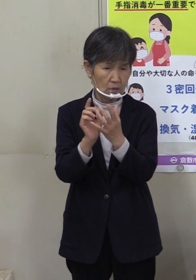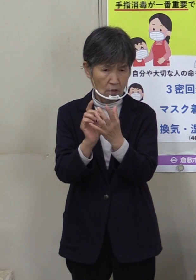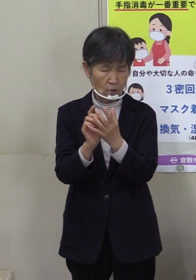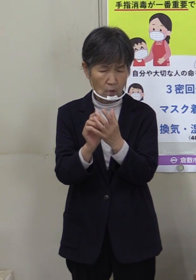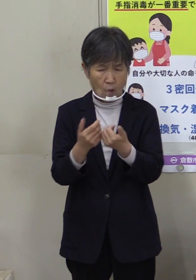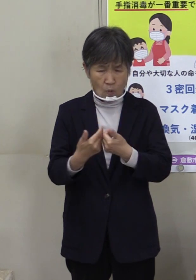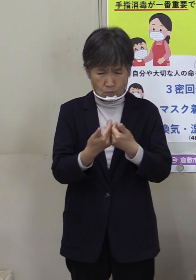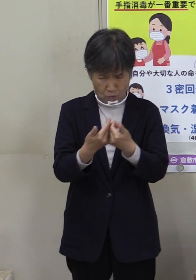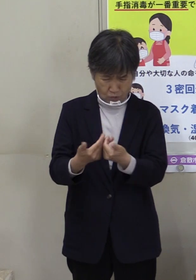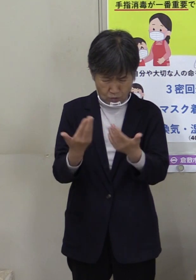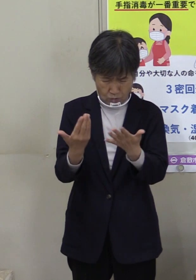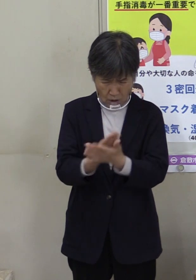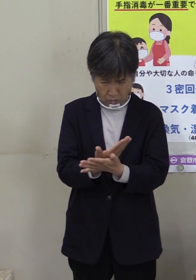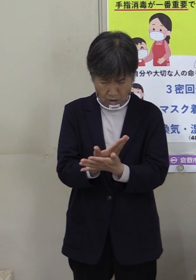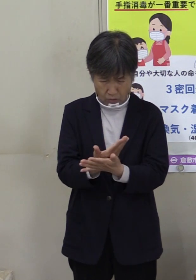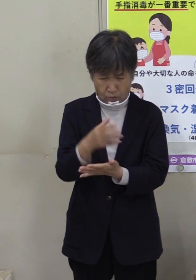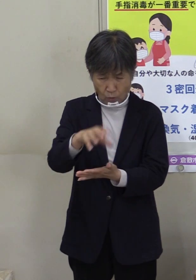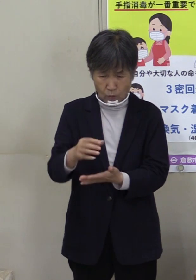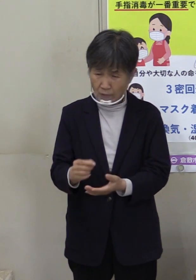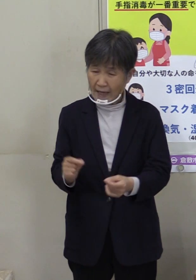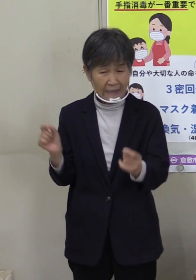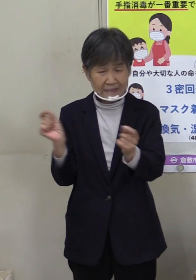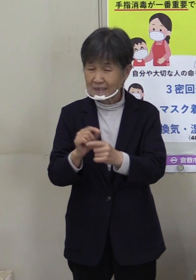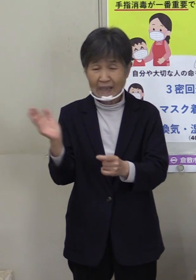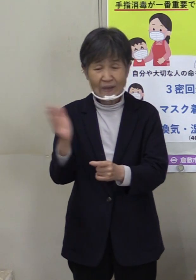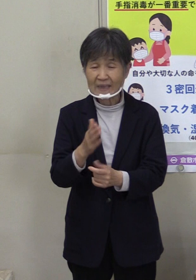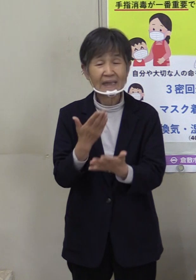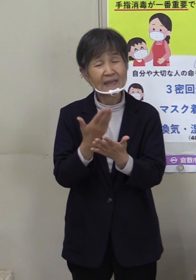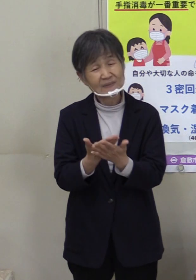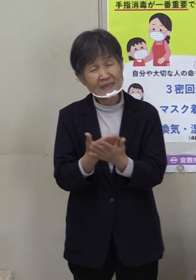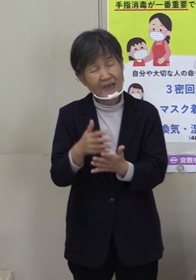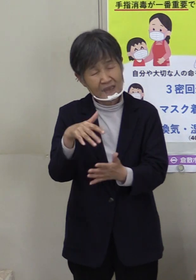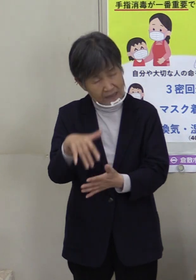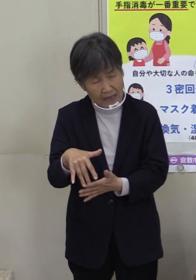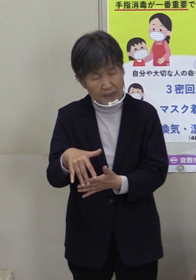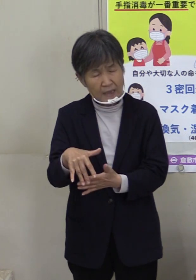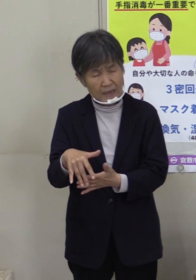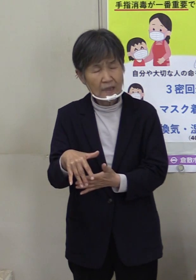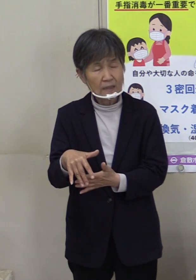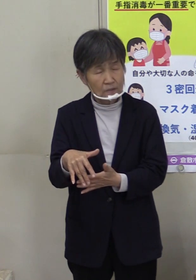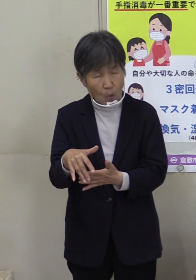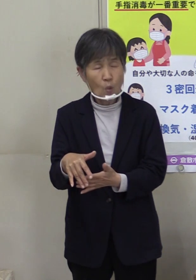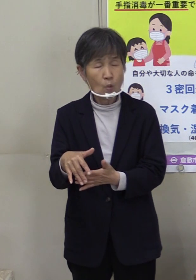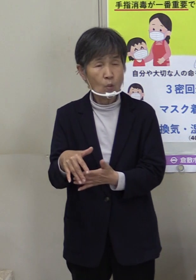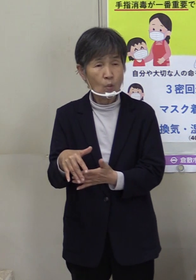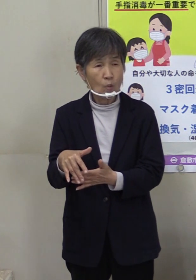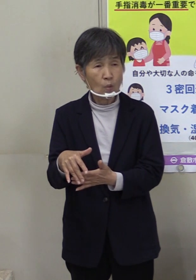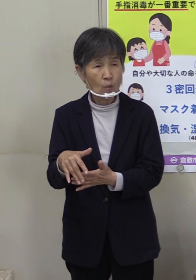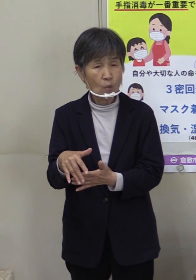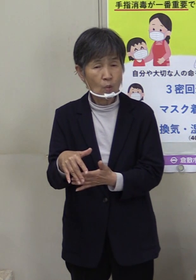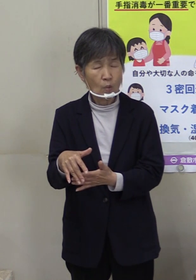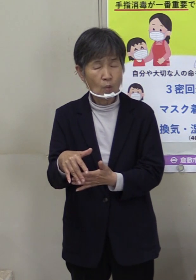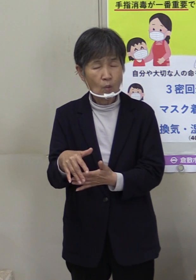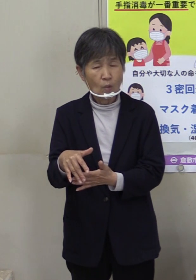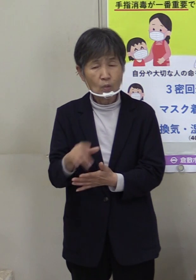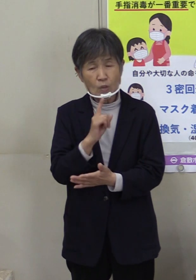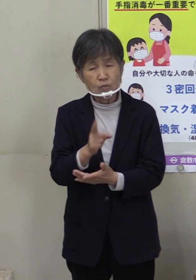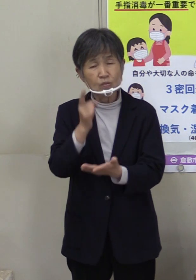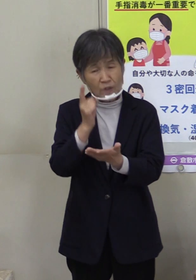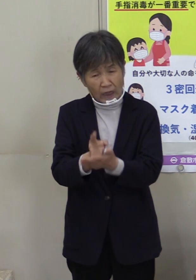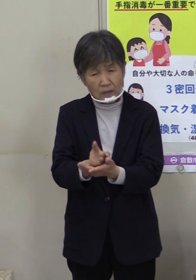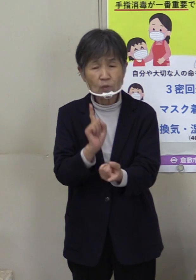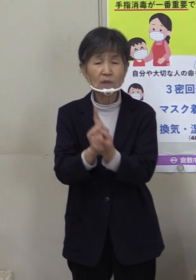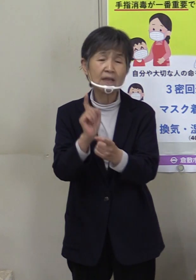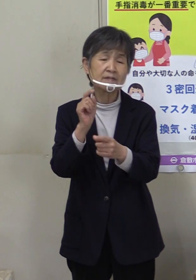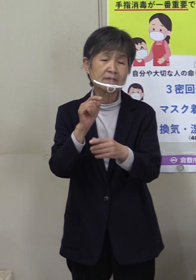密になっているようなところには近寄らないでくださいねしかやはり言える対策というのはないんでしょ